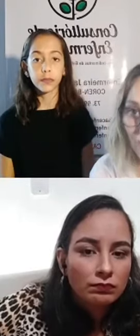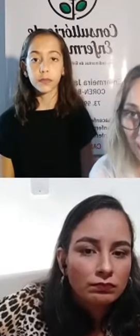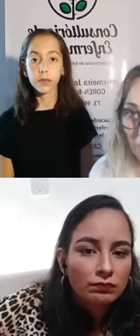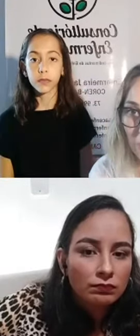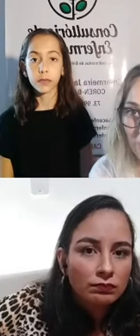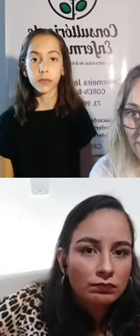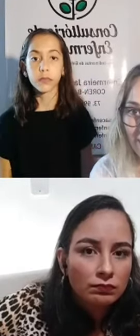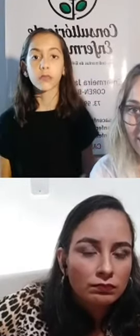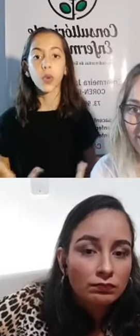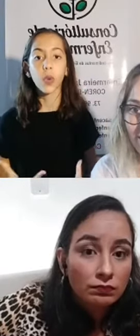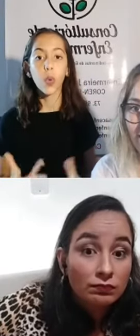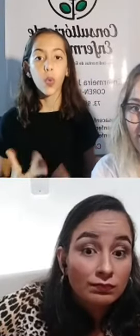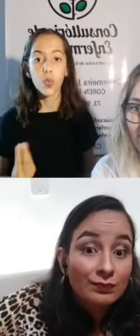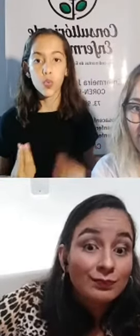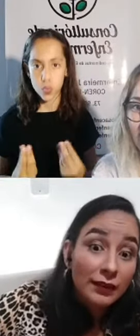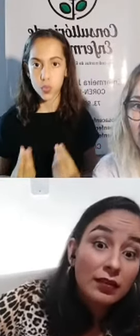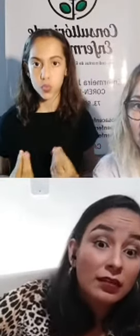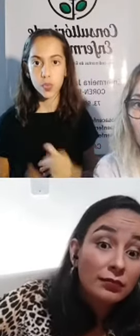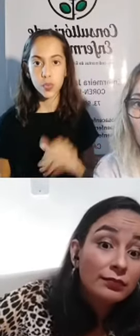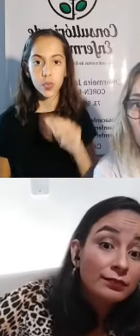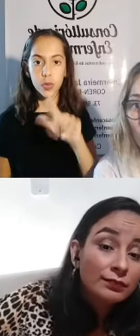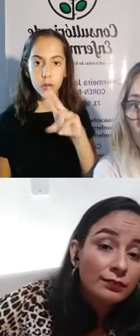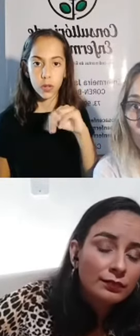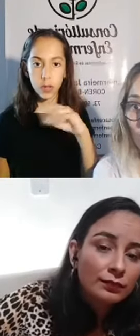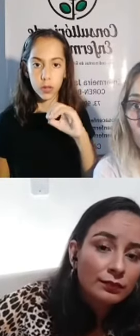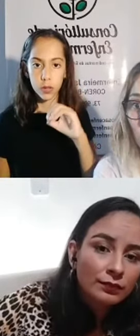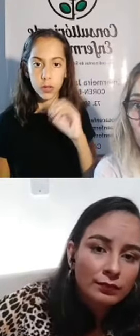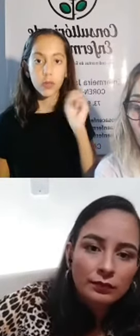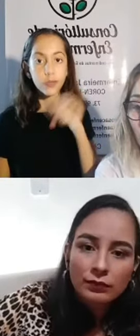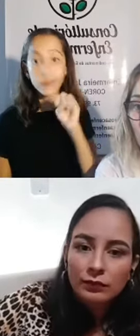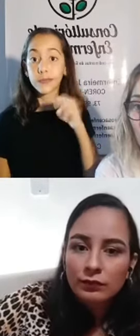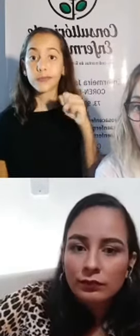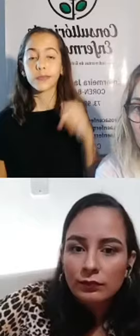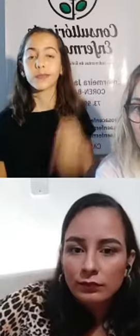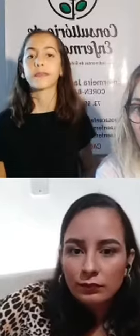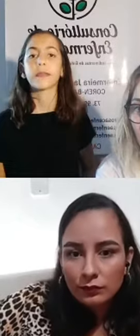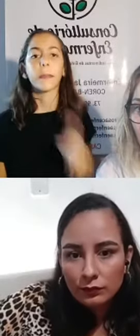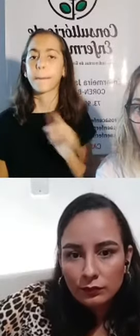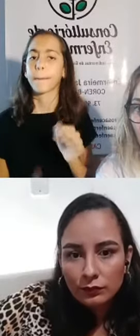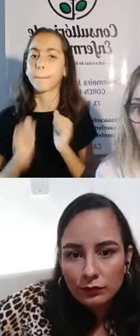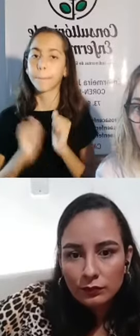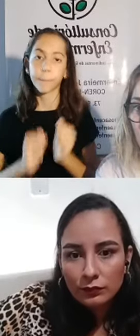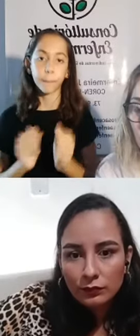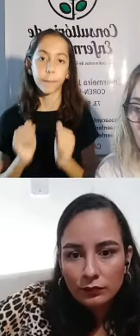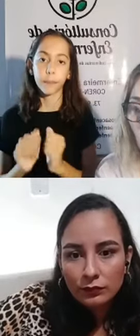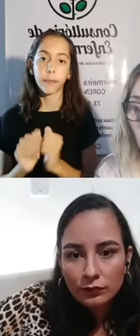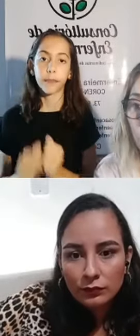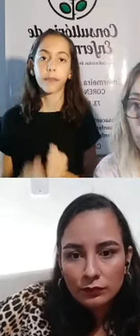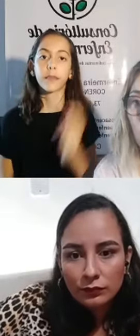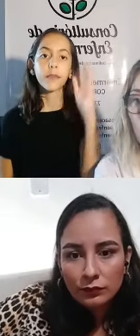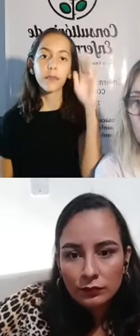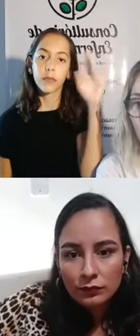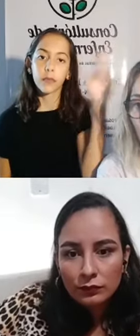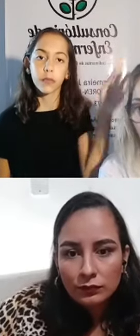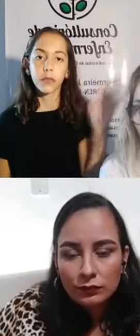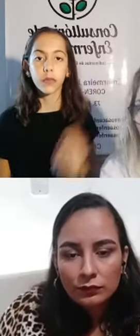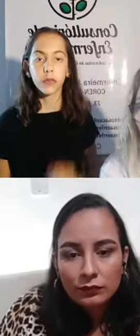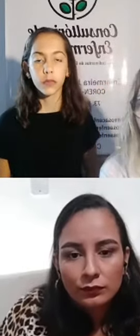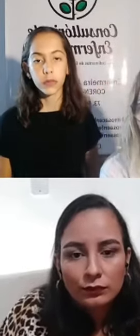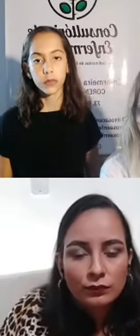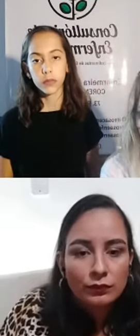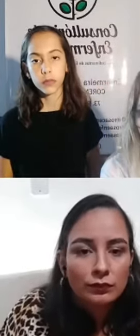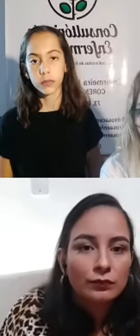número de alunos, não é? Sim. Então, hoje, a gente não pode pensar que conseguiria cumprir com essa